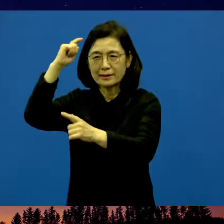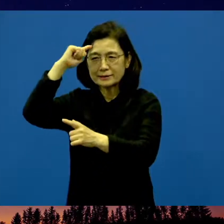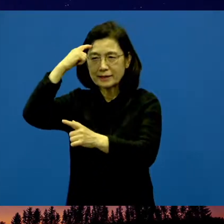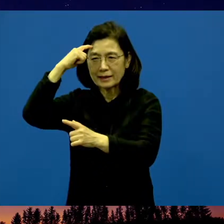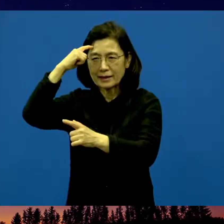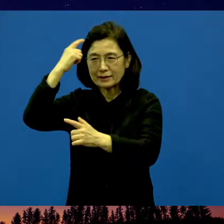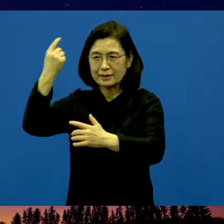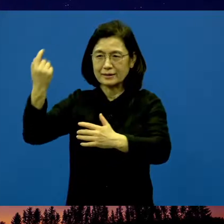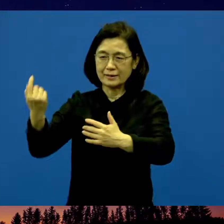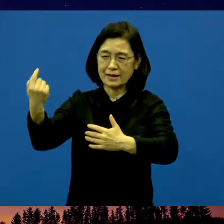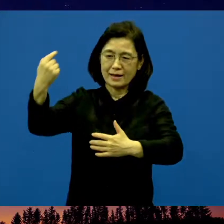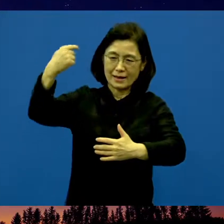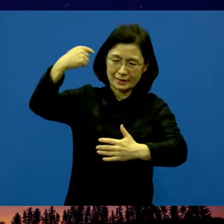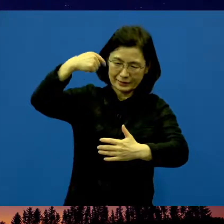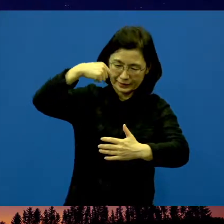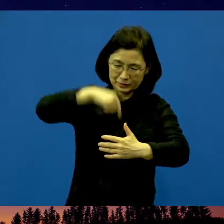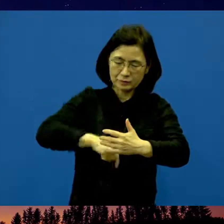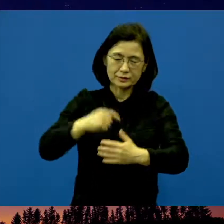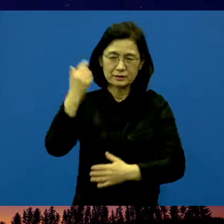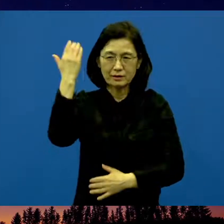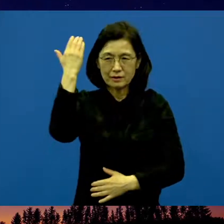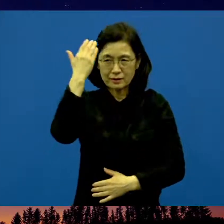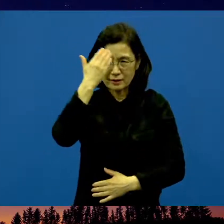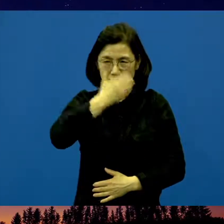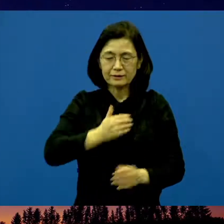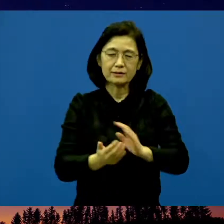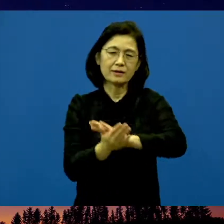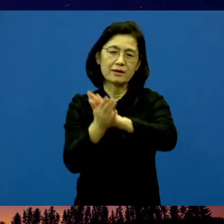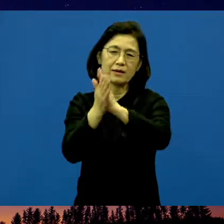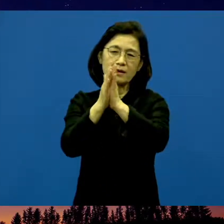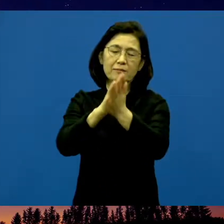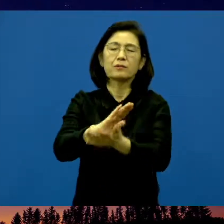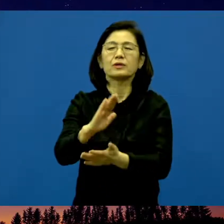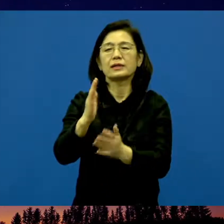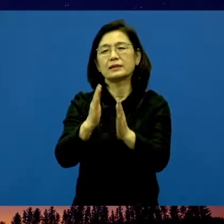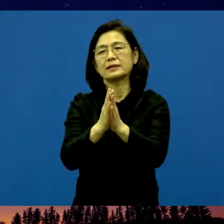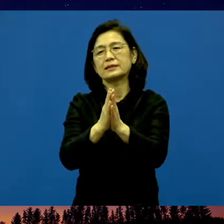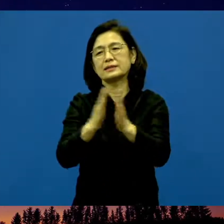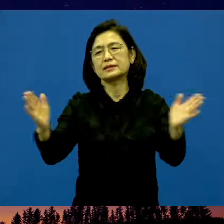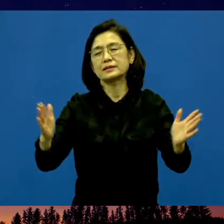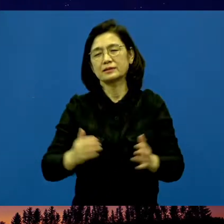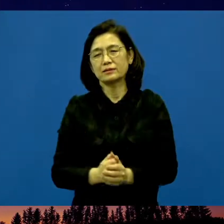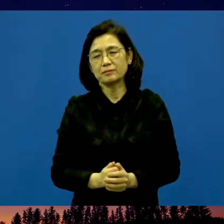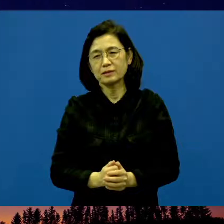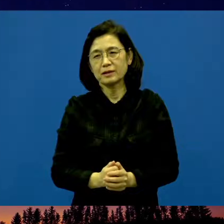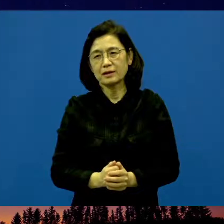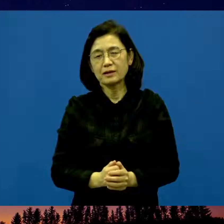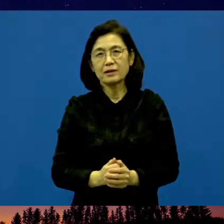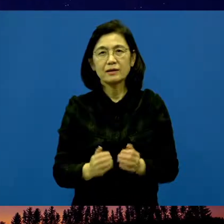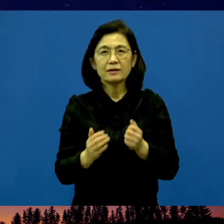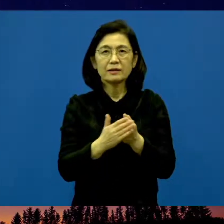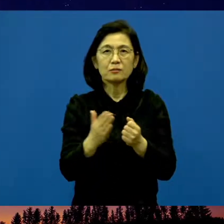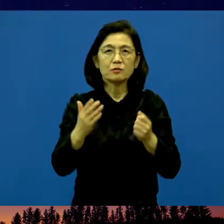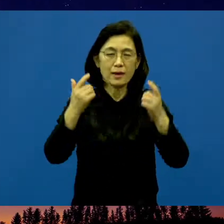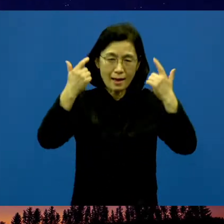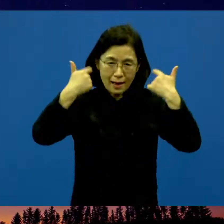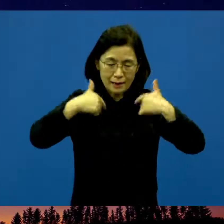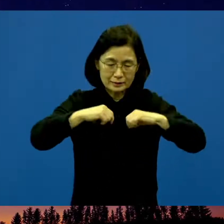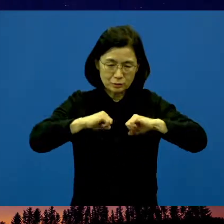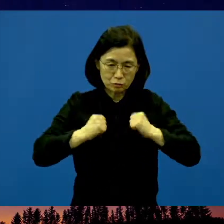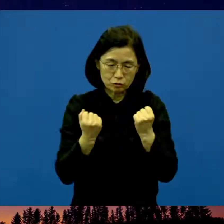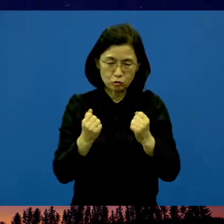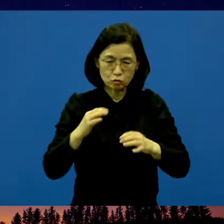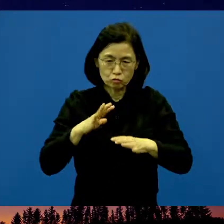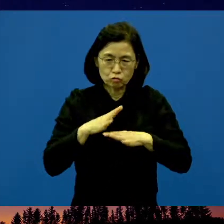혁명이 일어나고 우리는 그때 비로소 변화가 이제 시작되는 것입니다. 그래서 여러분, 여기 보면 항상 복종하여